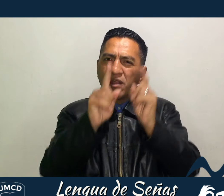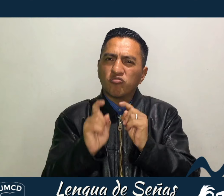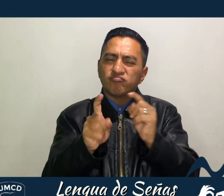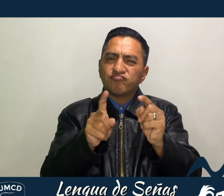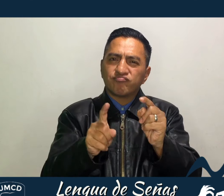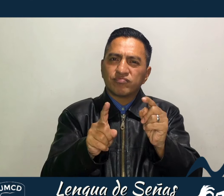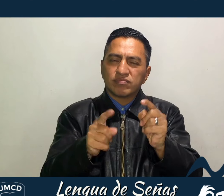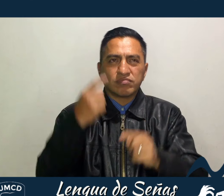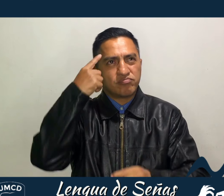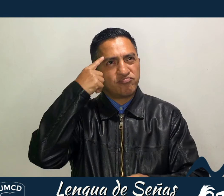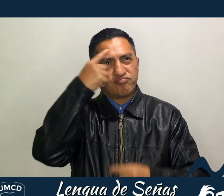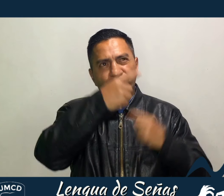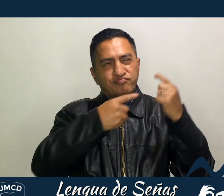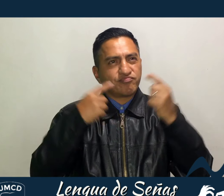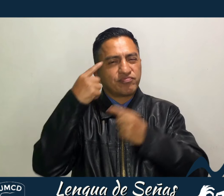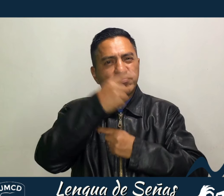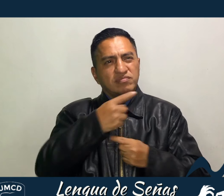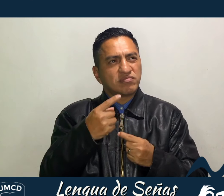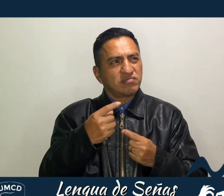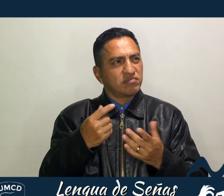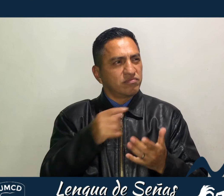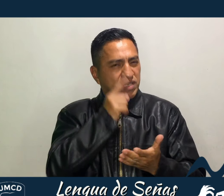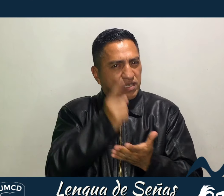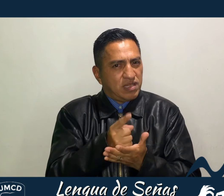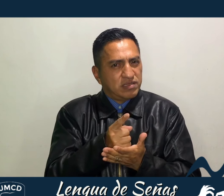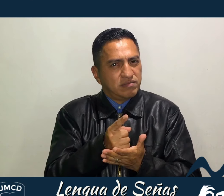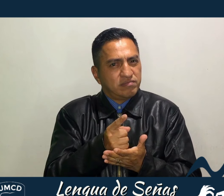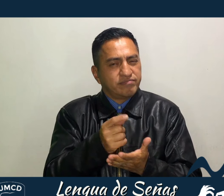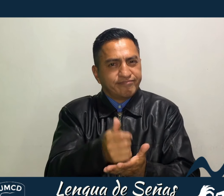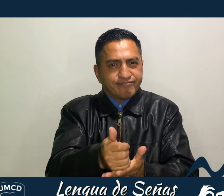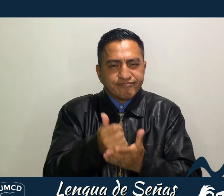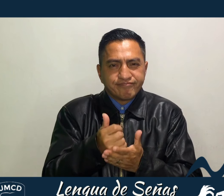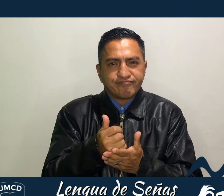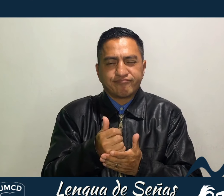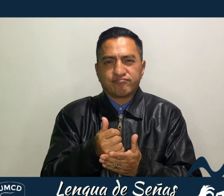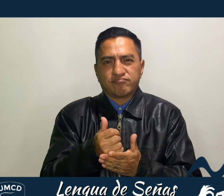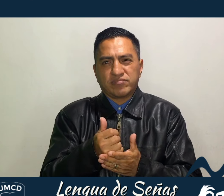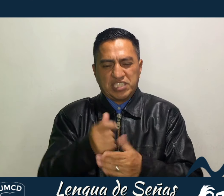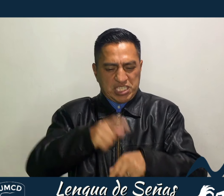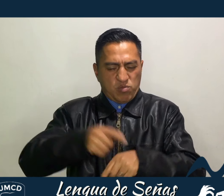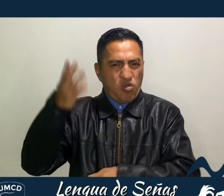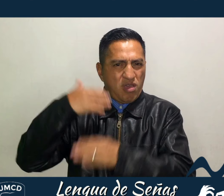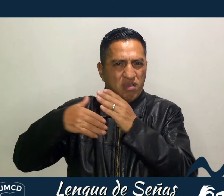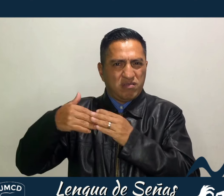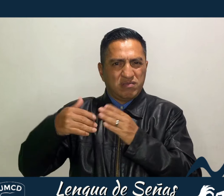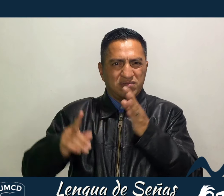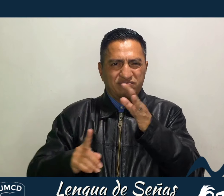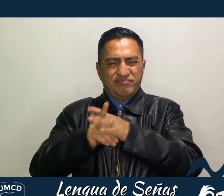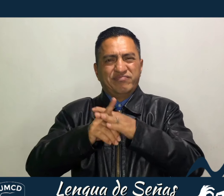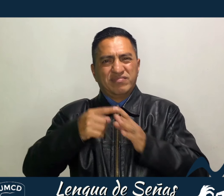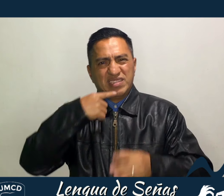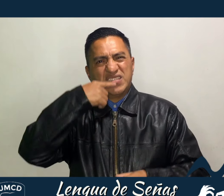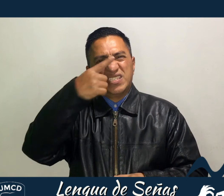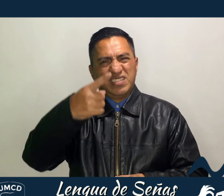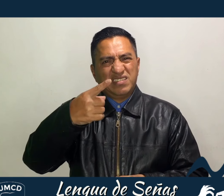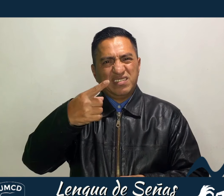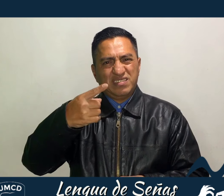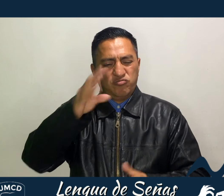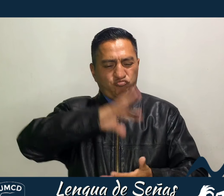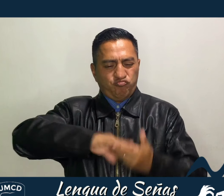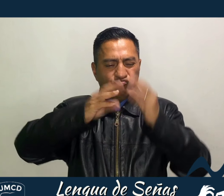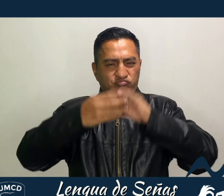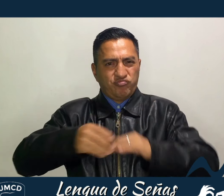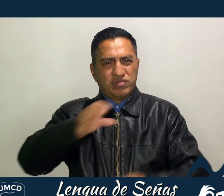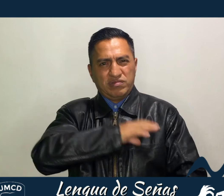Estas preguntas que nos hicimos al principio del video, la verdad es que no han surgido solo en nuestros tiempos, sino que a lo largo de la